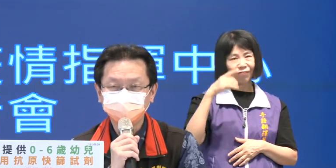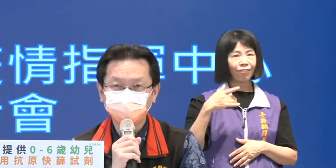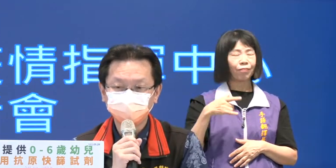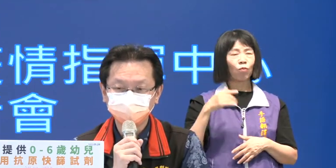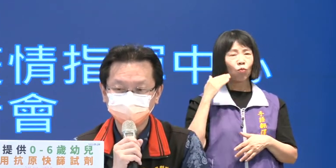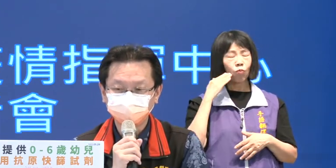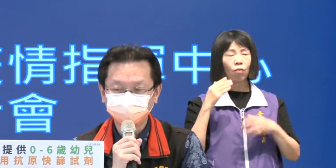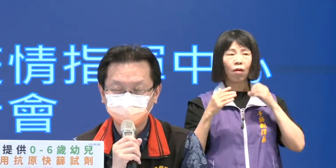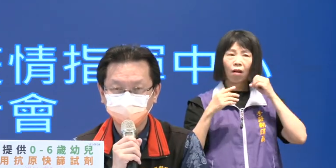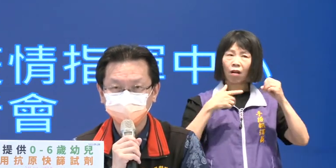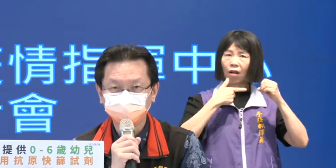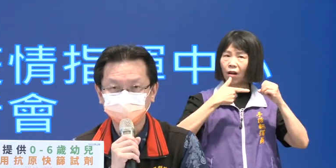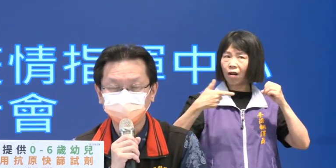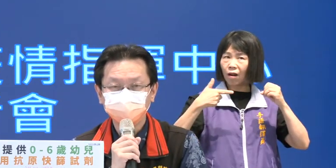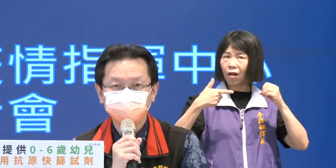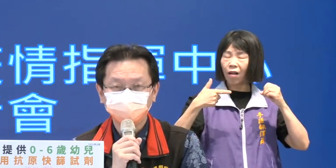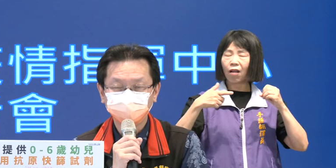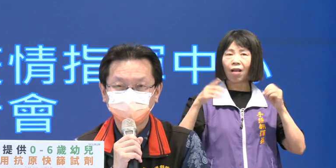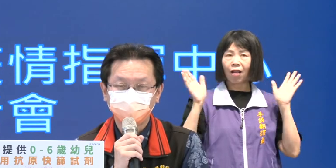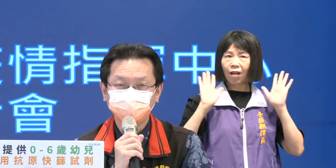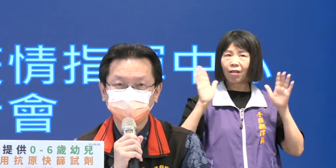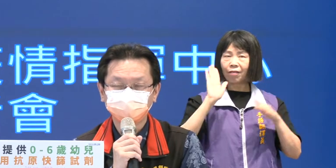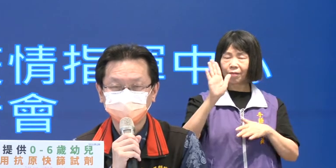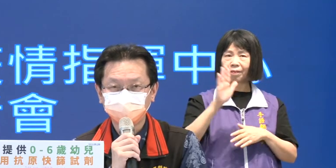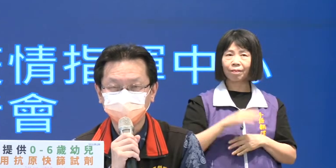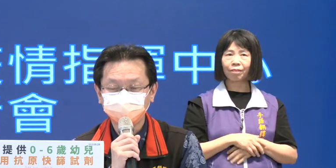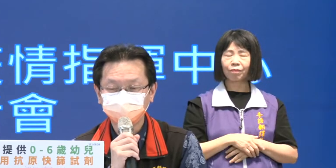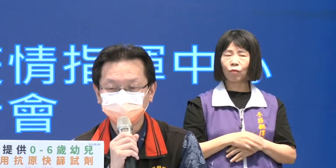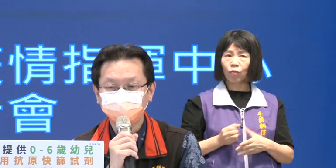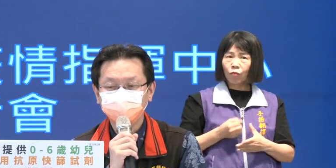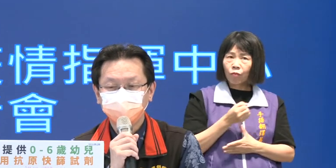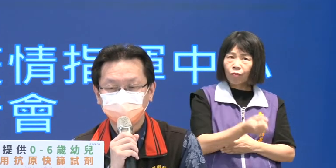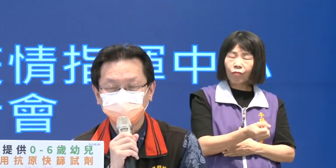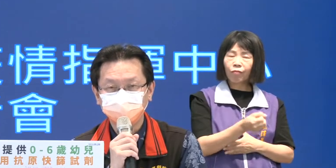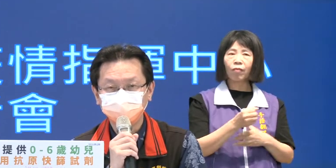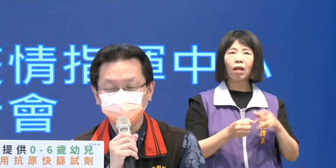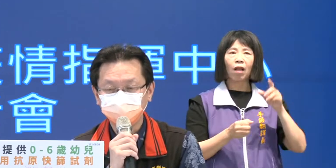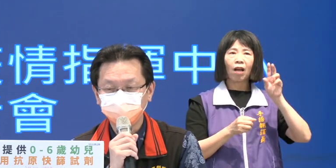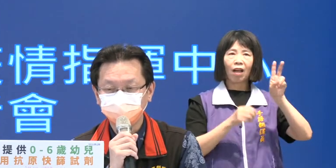面有0到6岁的小孩，也就是你的小孩的出生年月日是